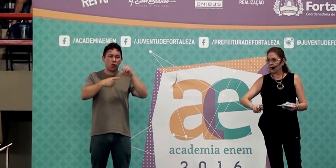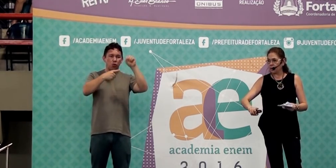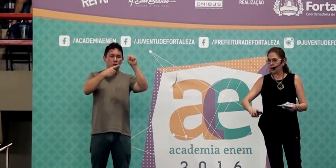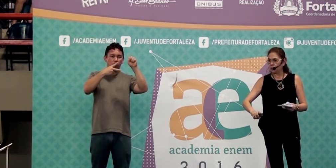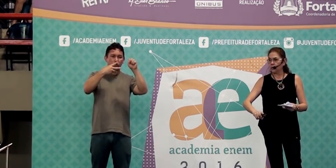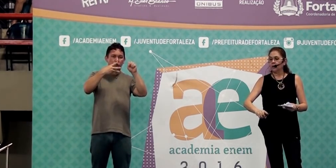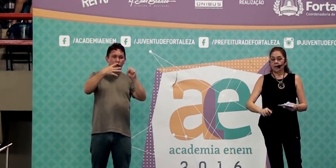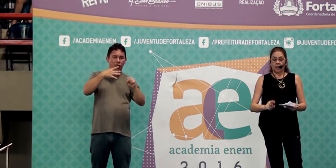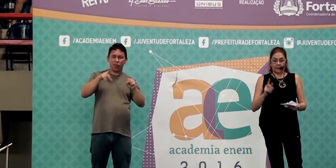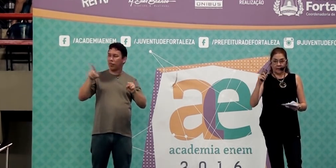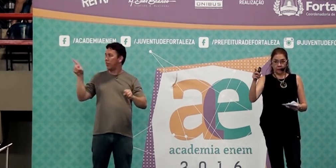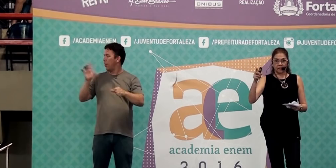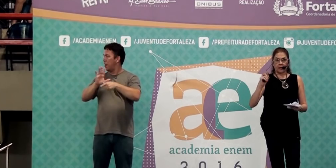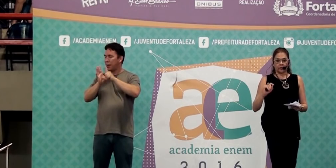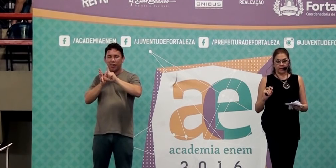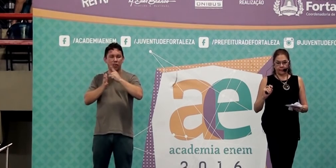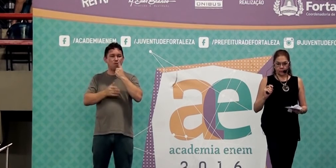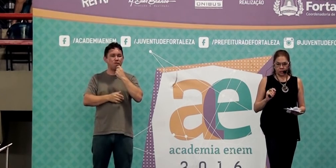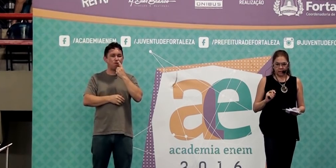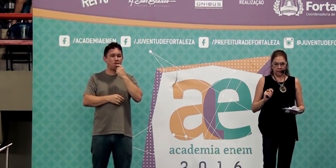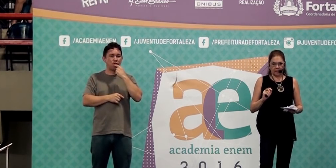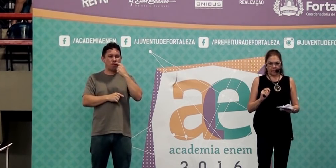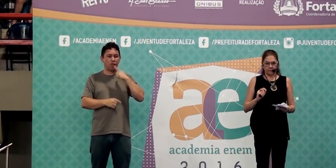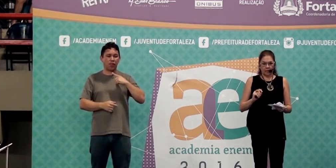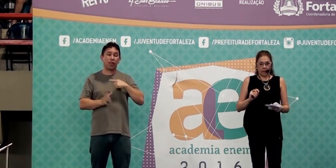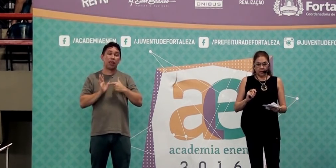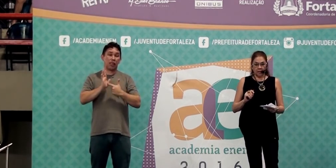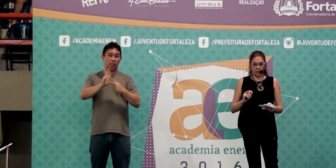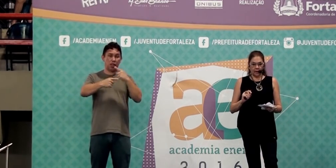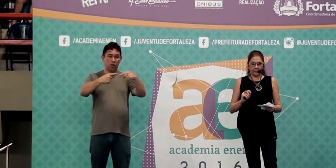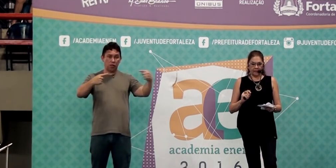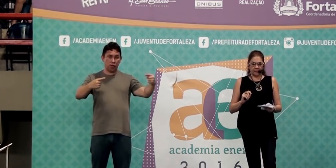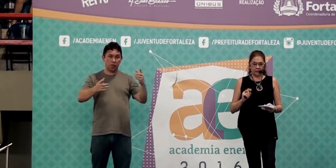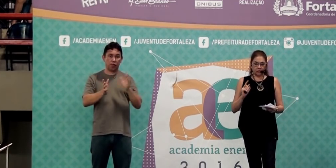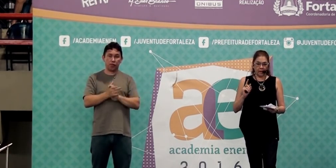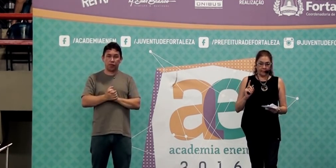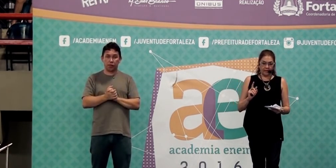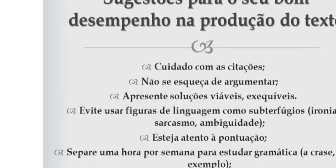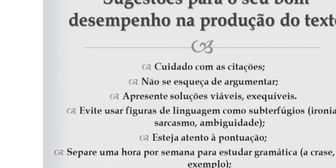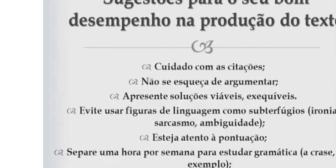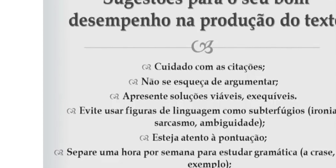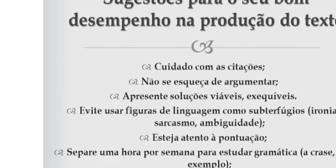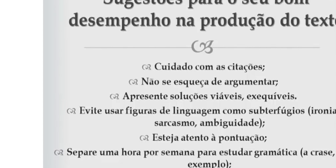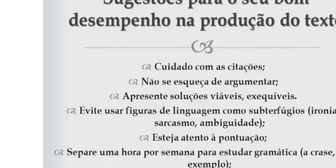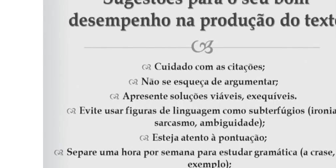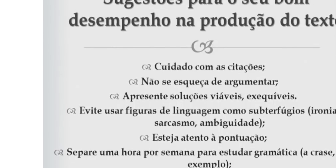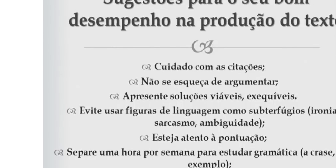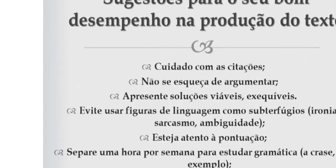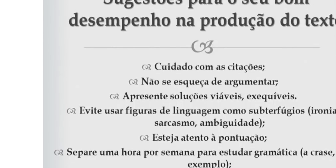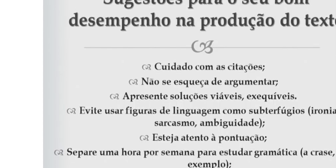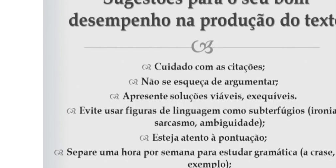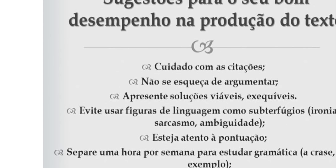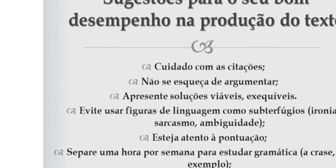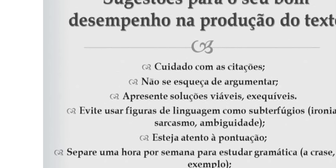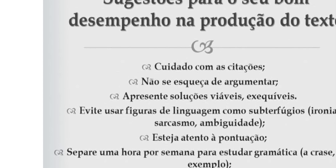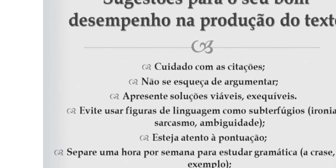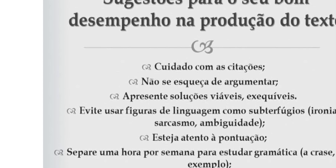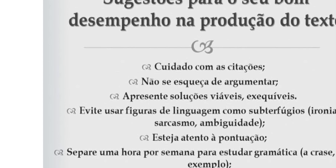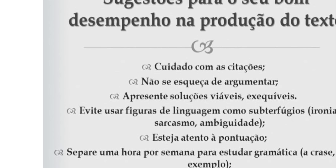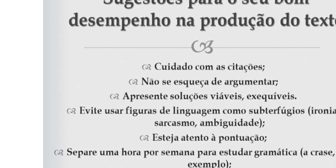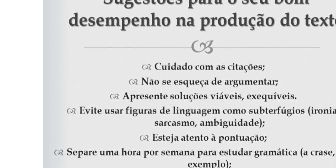estava em vermelho. Na nossa aula aí na apostila tem. Não apresente soluções